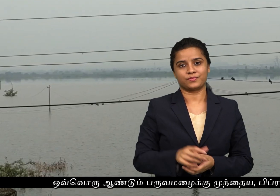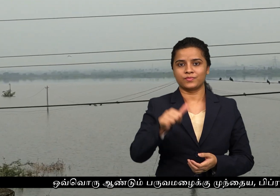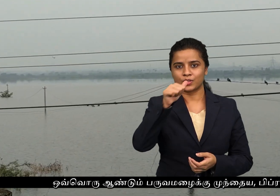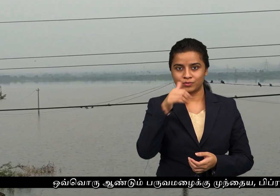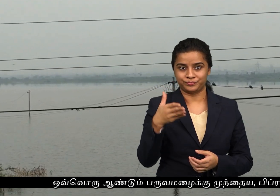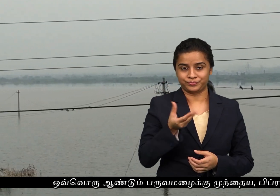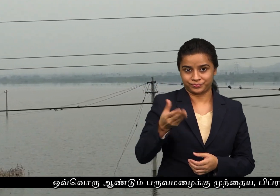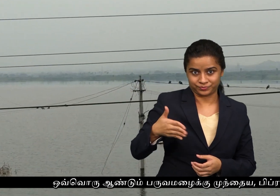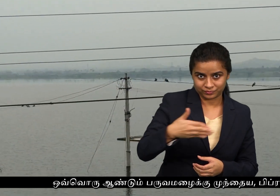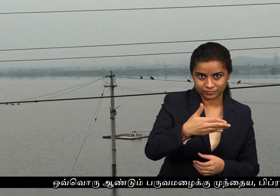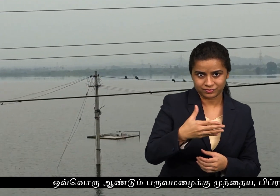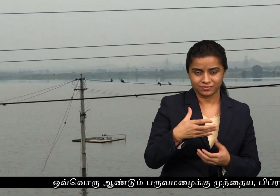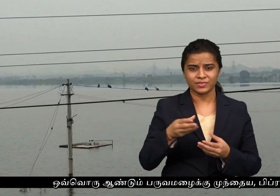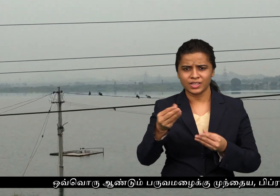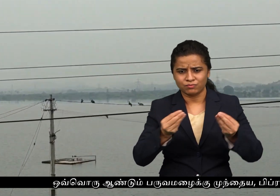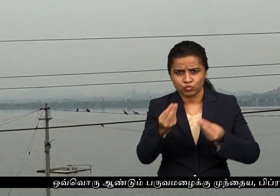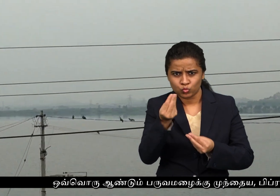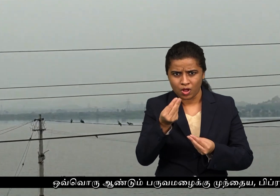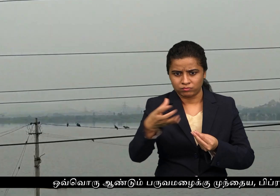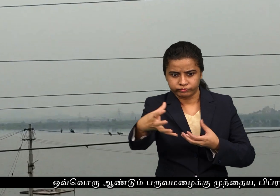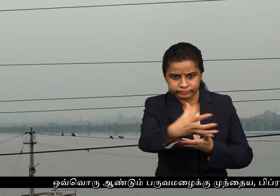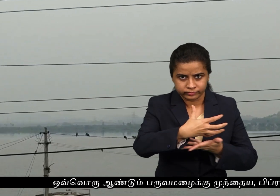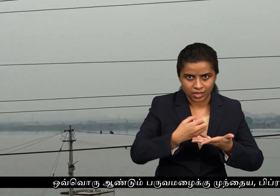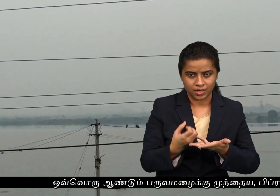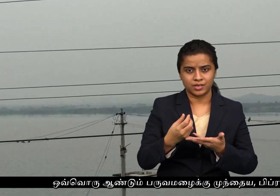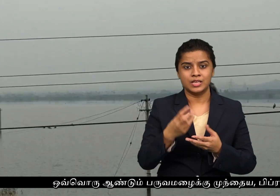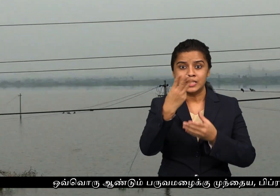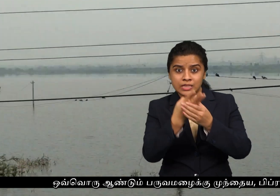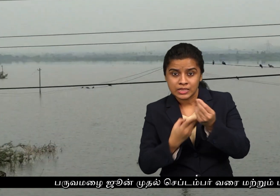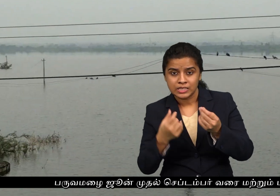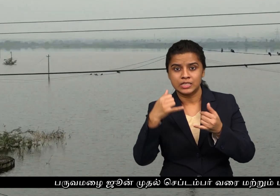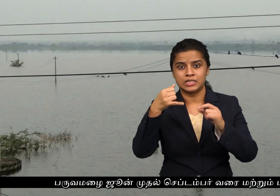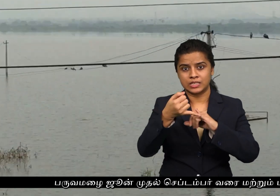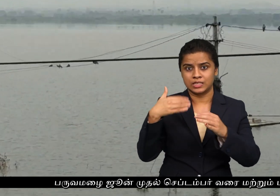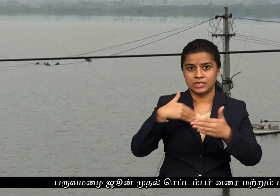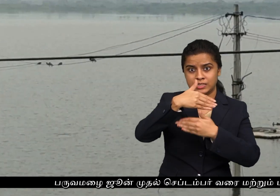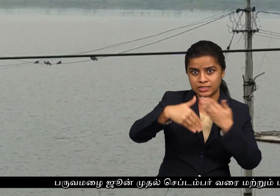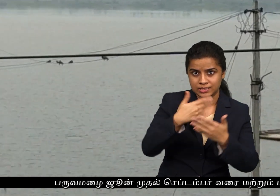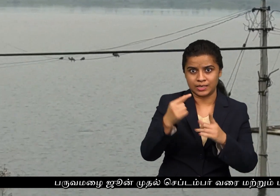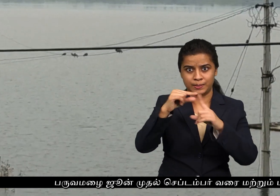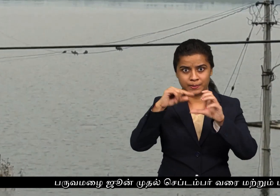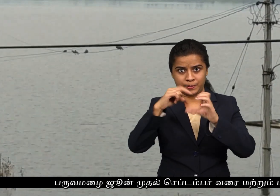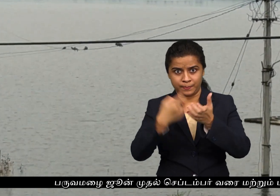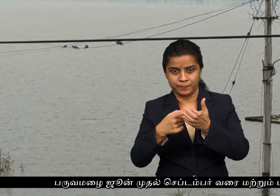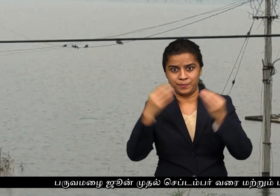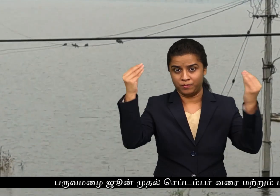ஒவ்வொரு ஆண்டும் பருவமழைக்கு முந்தைய பிப்ரவரி முதல் மே, பருவமழை ஜூன் முதல் செப்டம்பர் வரை